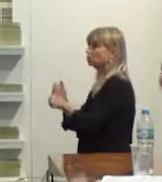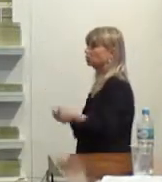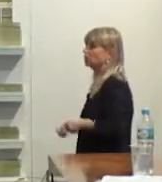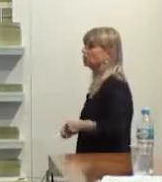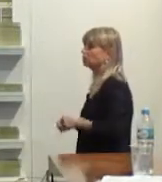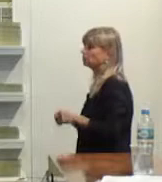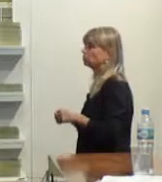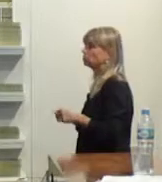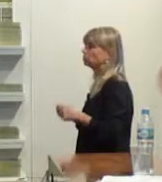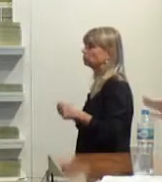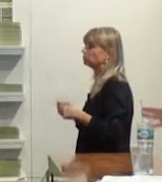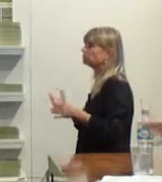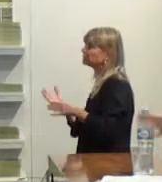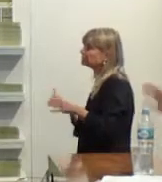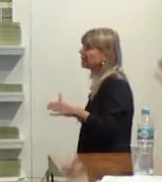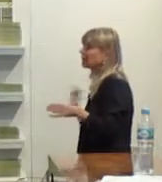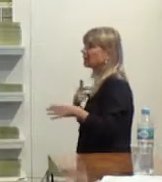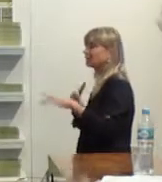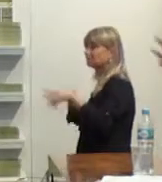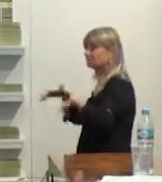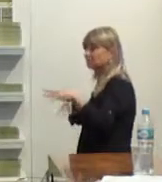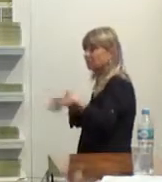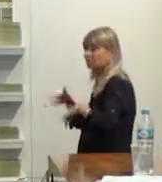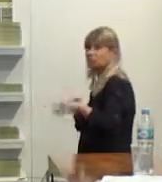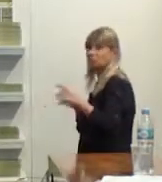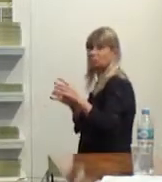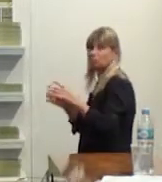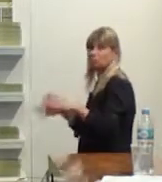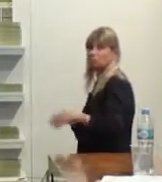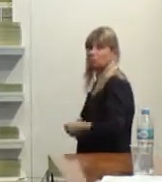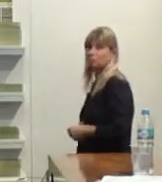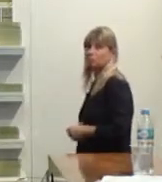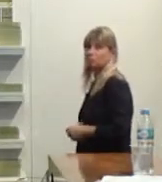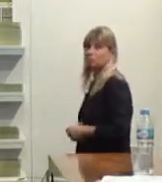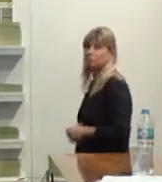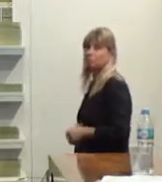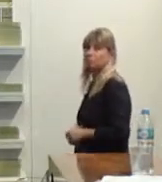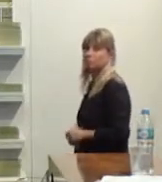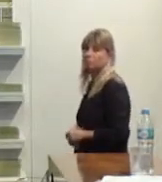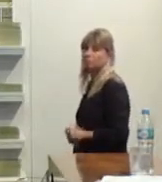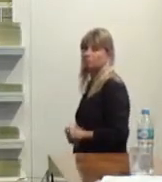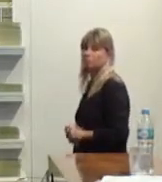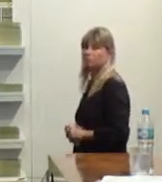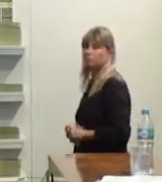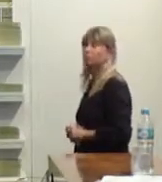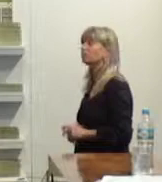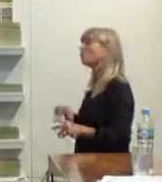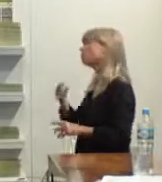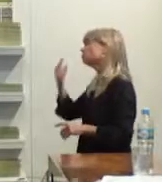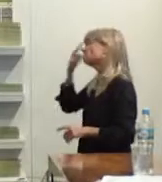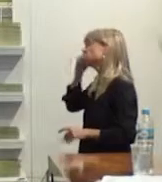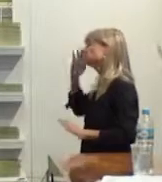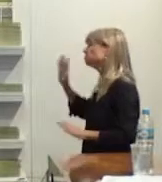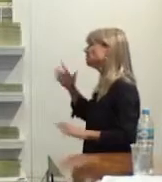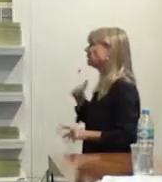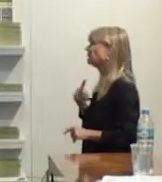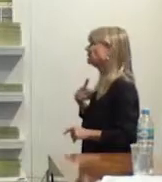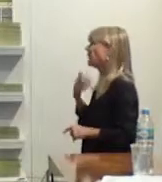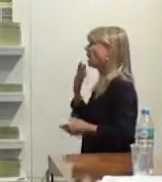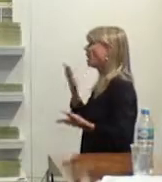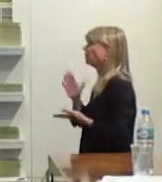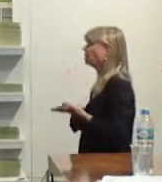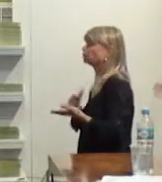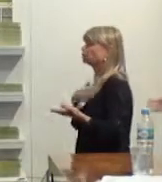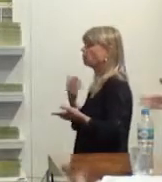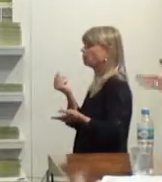y evitar contaminación. Entonces, dicho esto en términos de infraestructura, lo que me interesa es reforzar el tema de